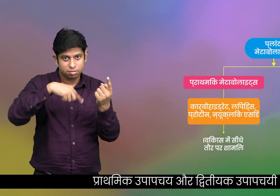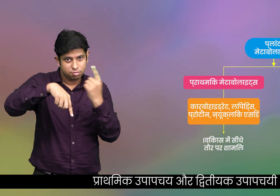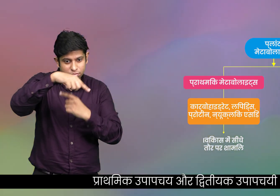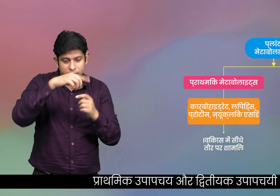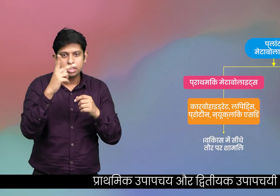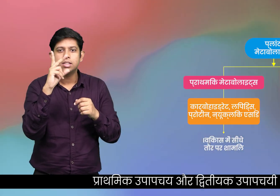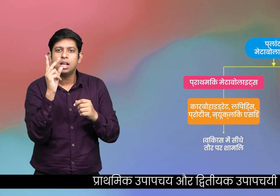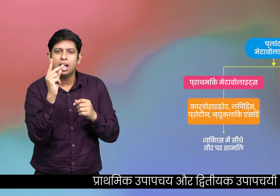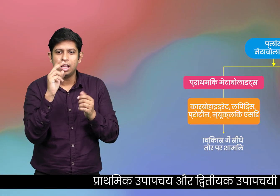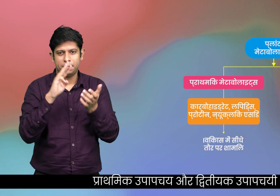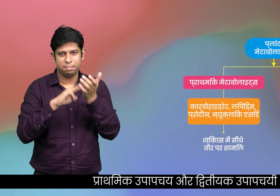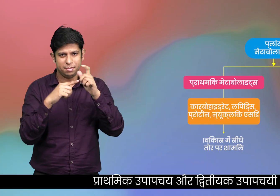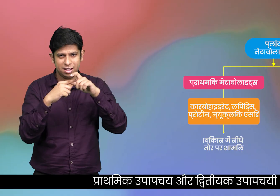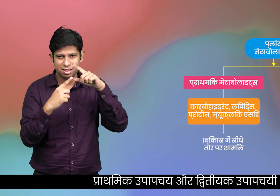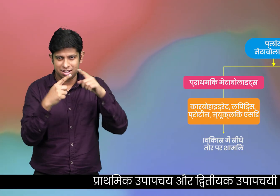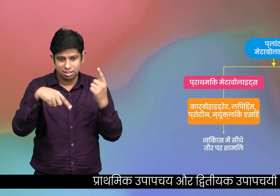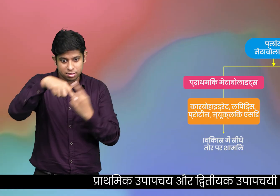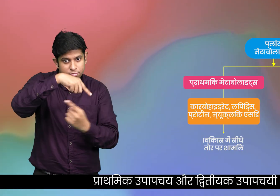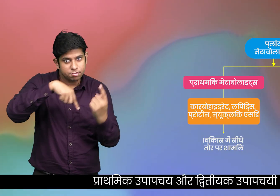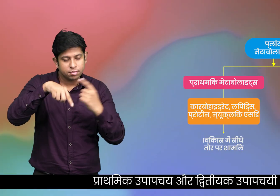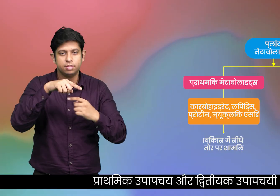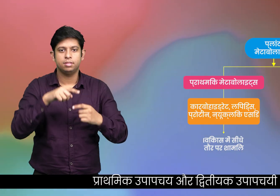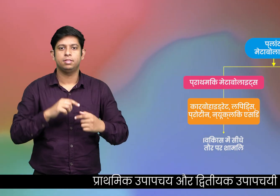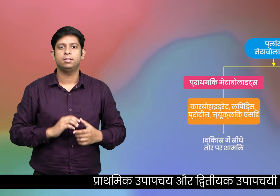और द्वितीयक उपापचयी।